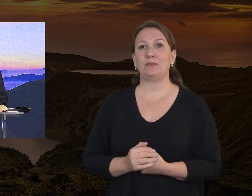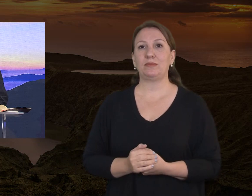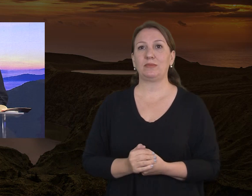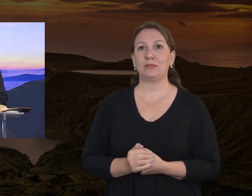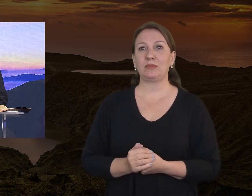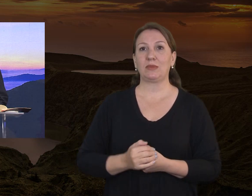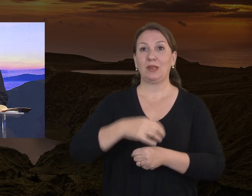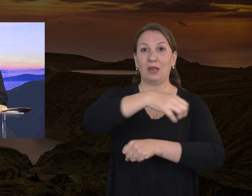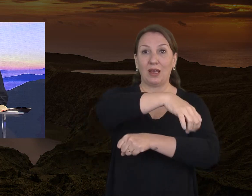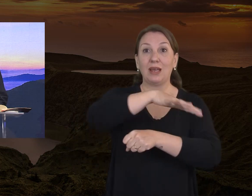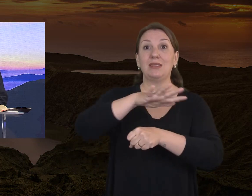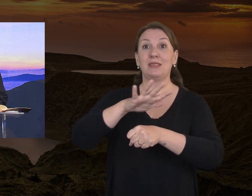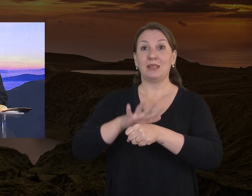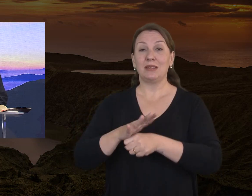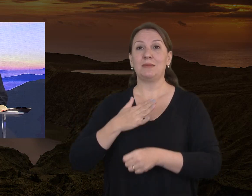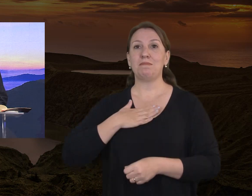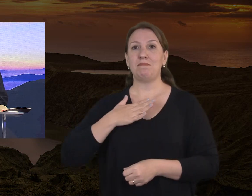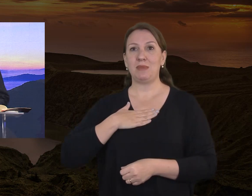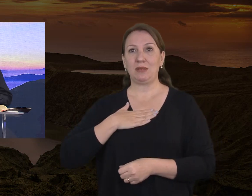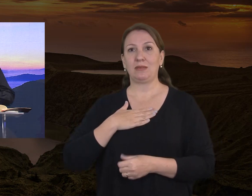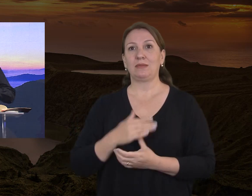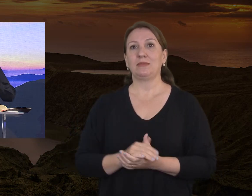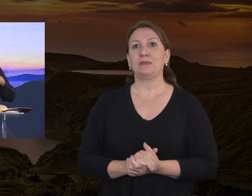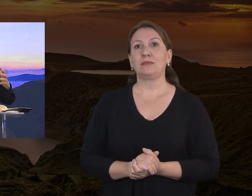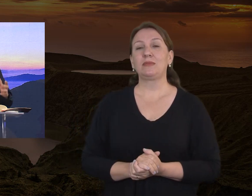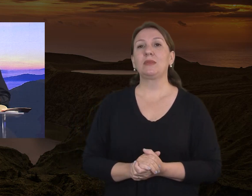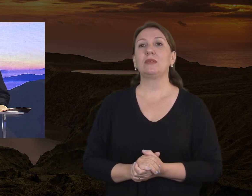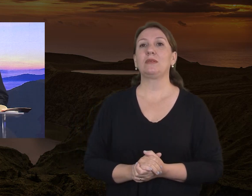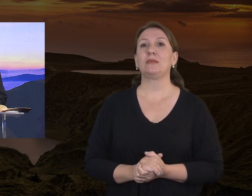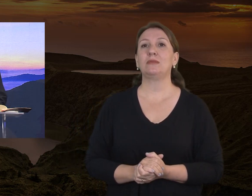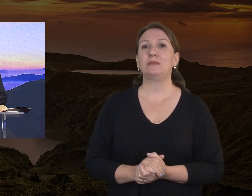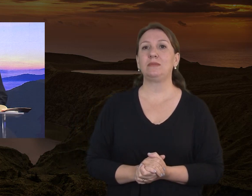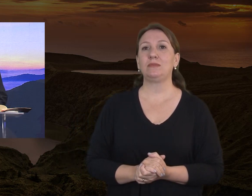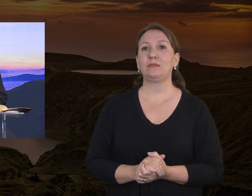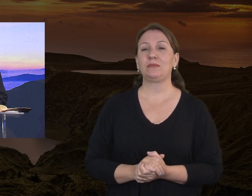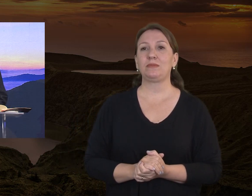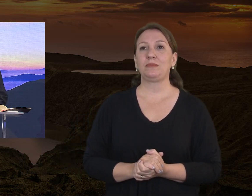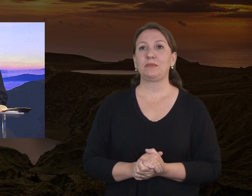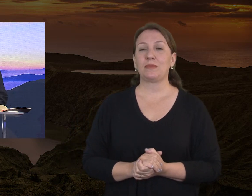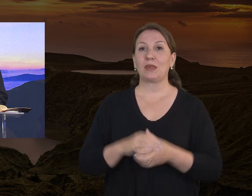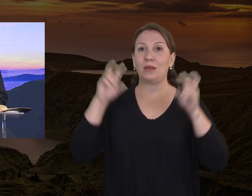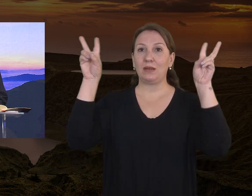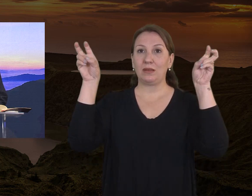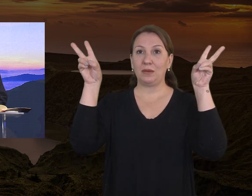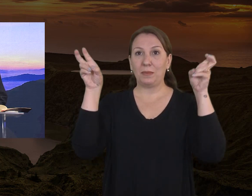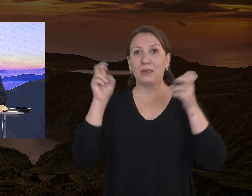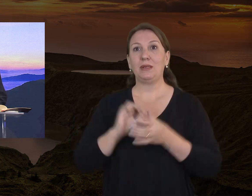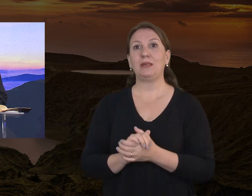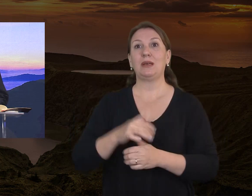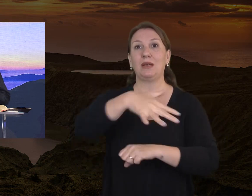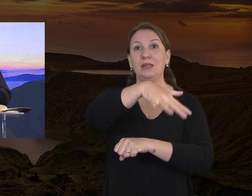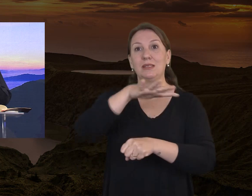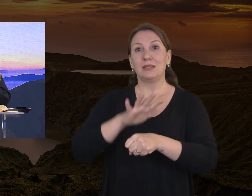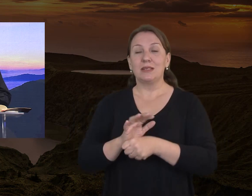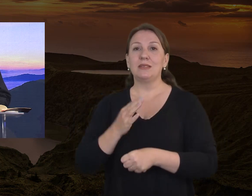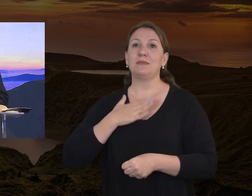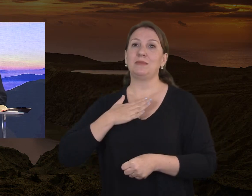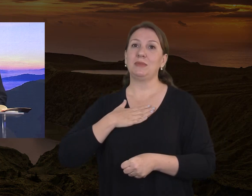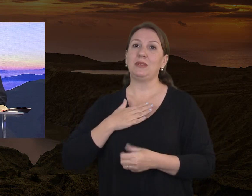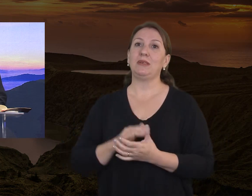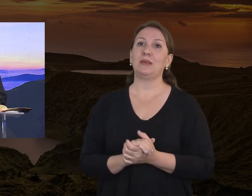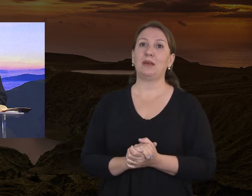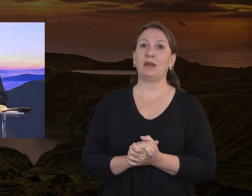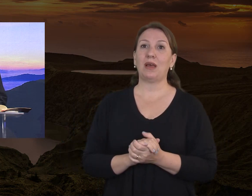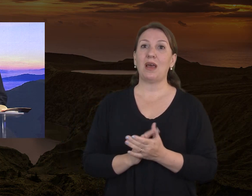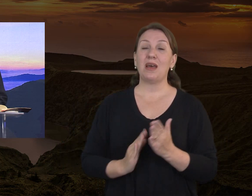a estância é minha, né, para sustentar. Nós temos essa campanha para até o final da